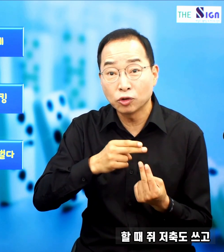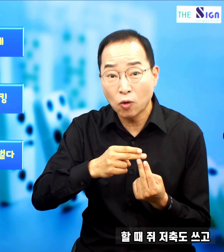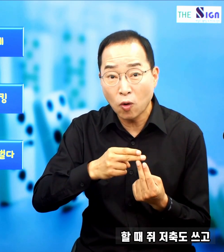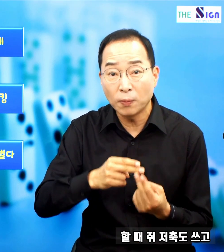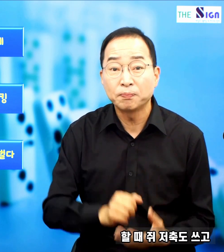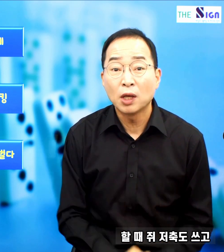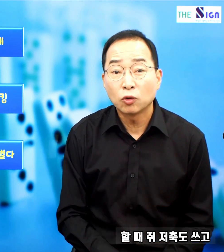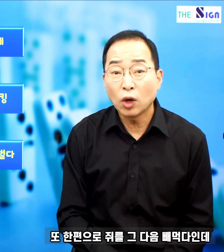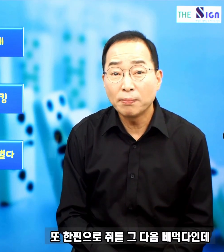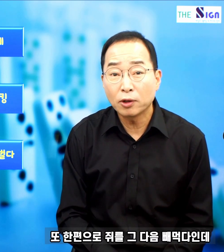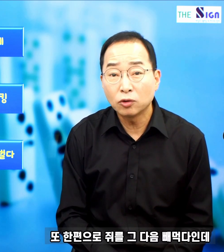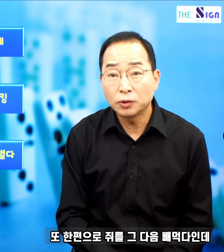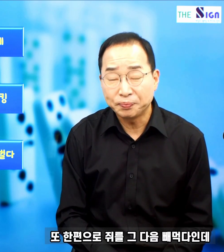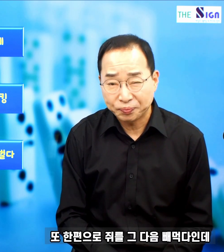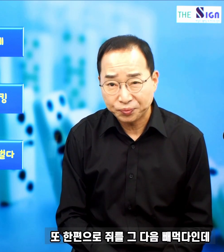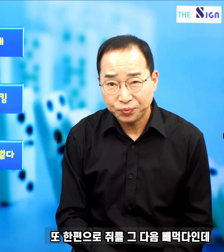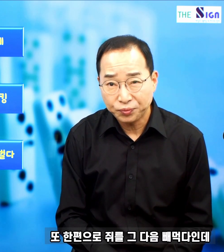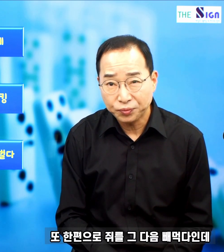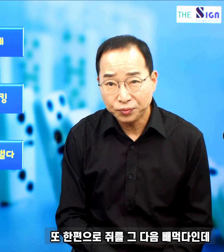쓰고. 또 한편으로